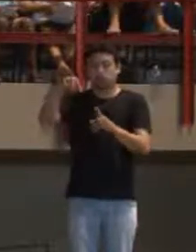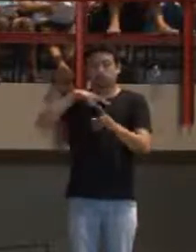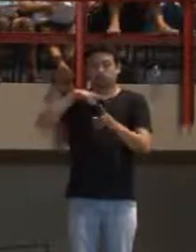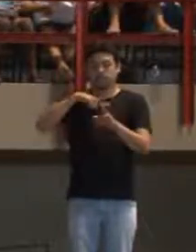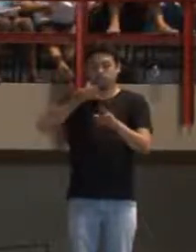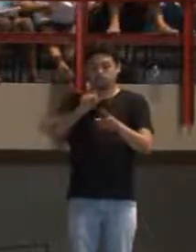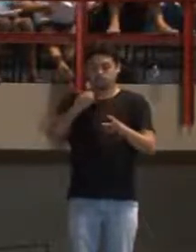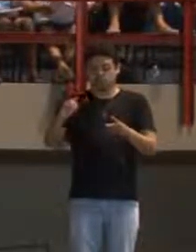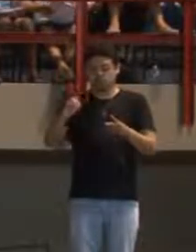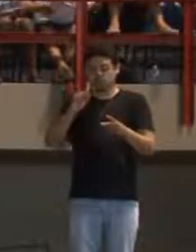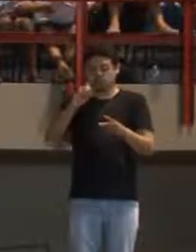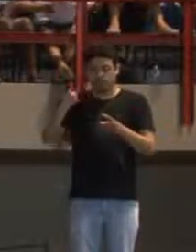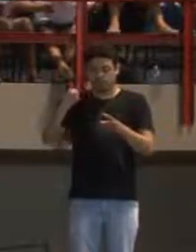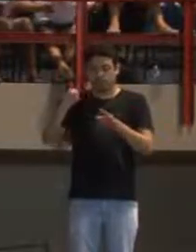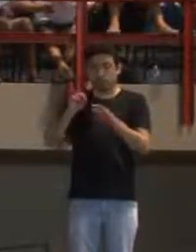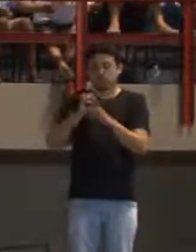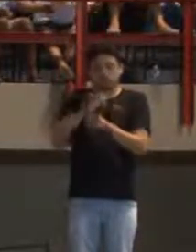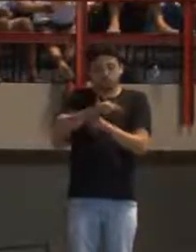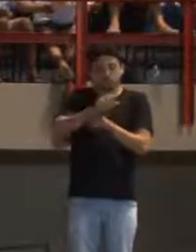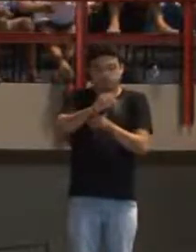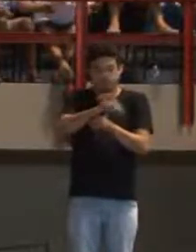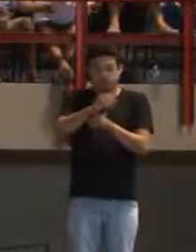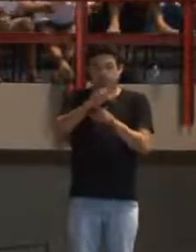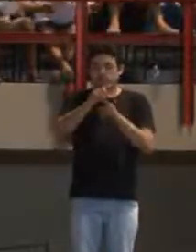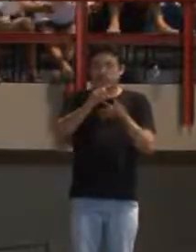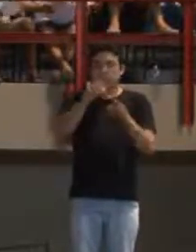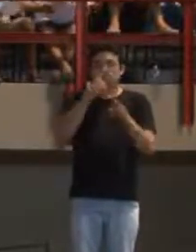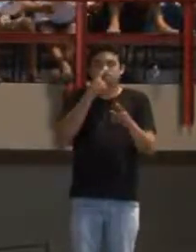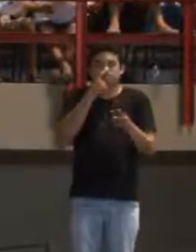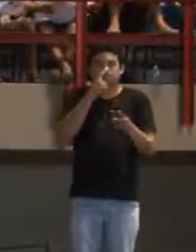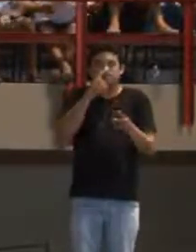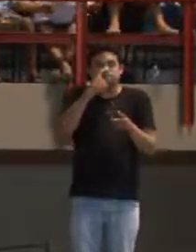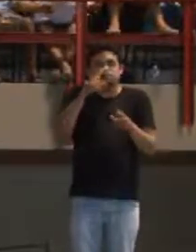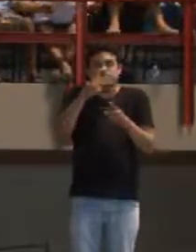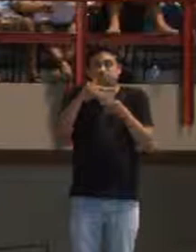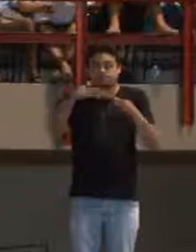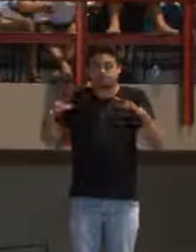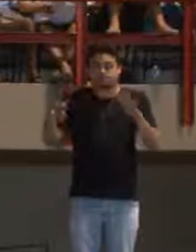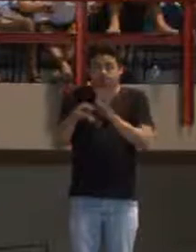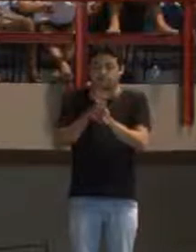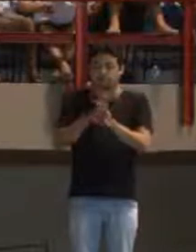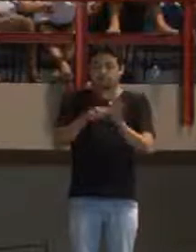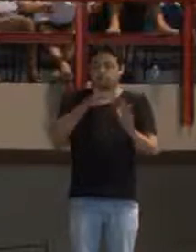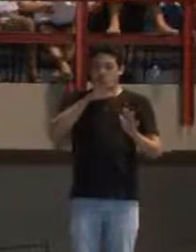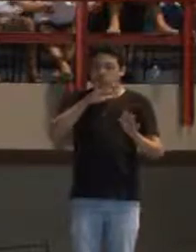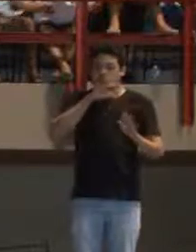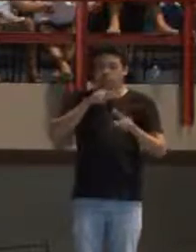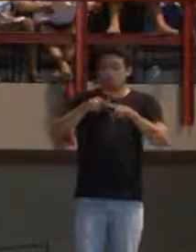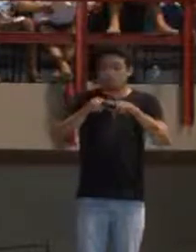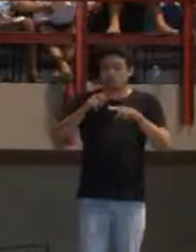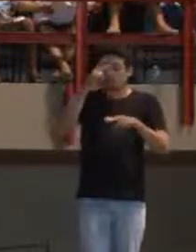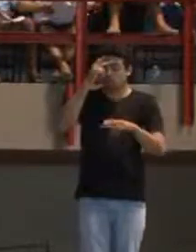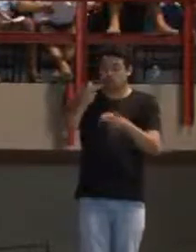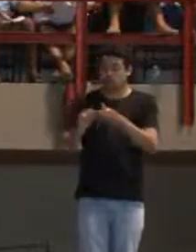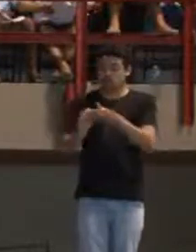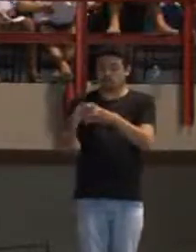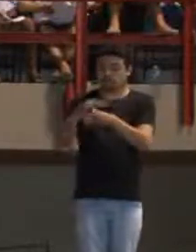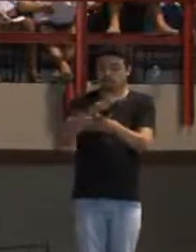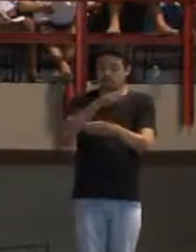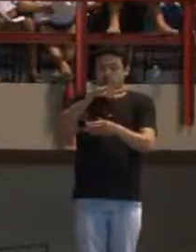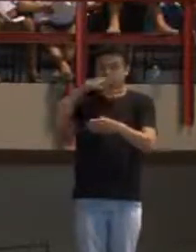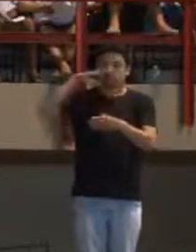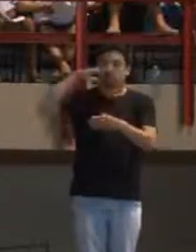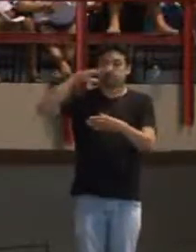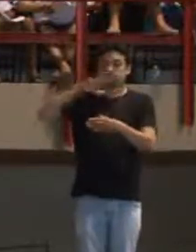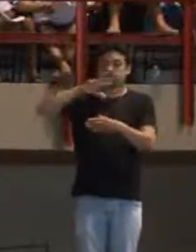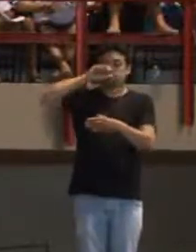enxofre. Os compostos de enxofre, eles têm um cheiro característico, é um cheiro desagradável. Aí quando vaza, a gente sente